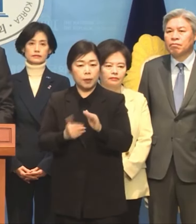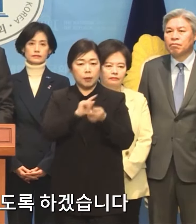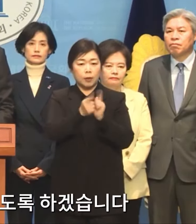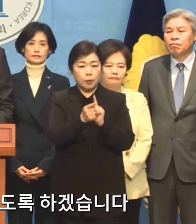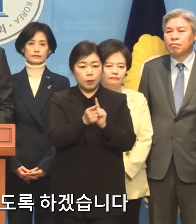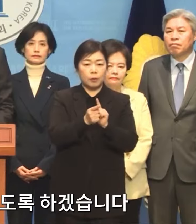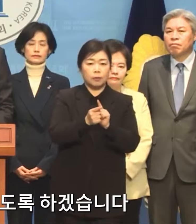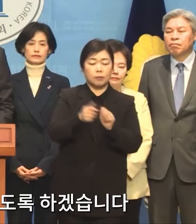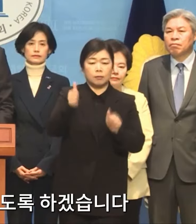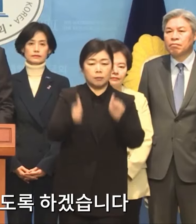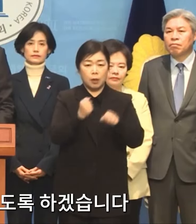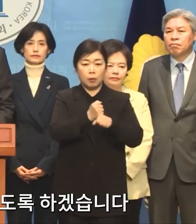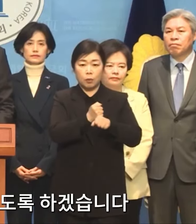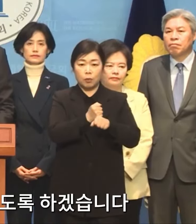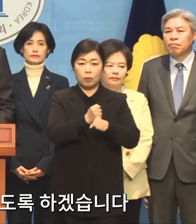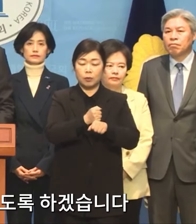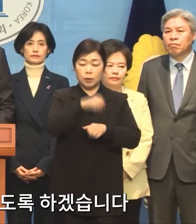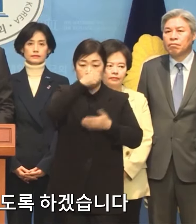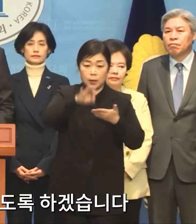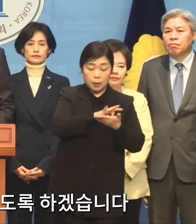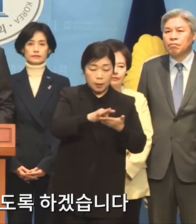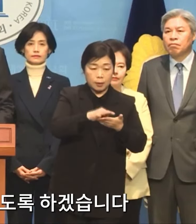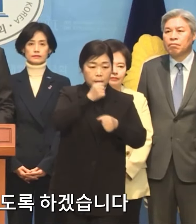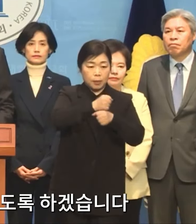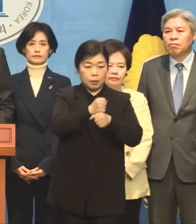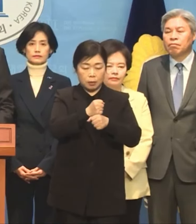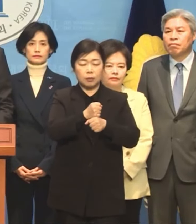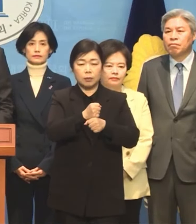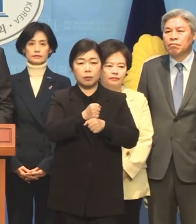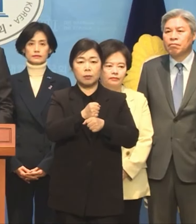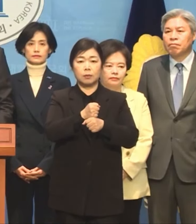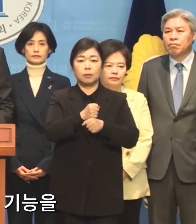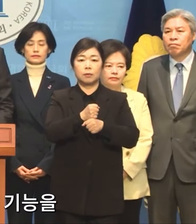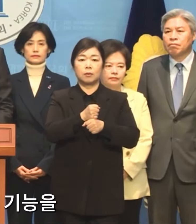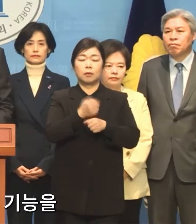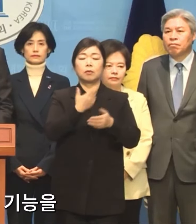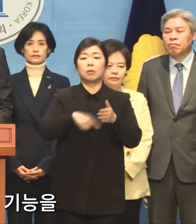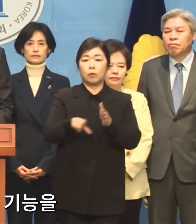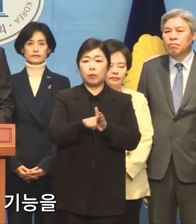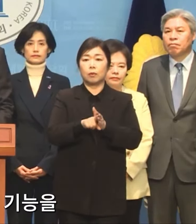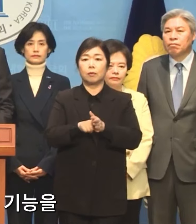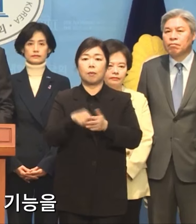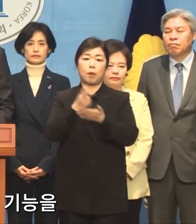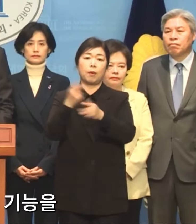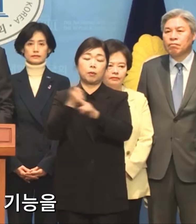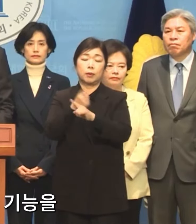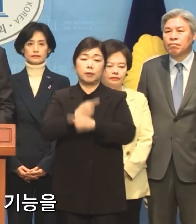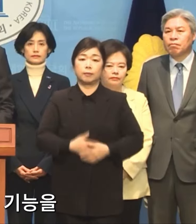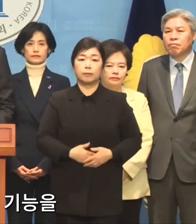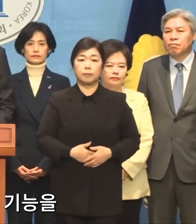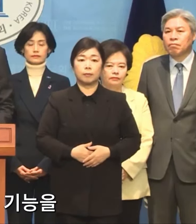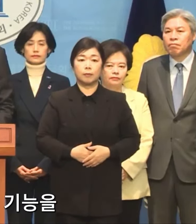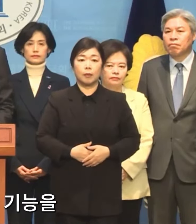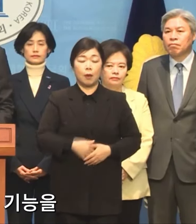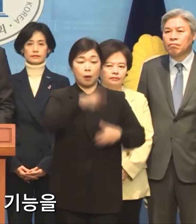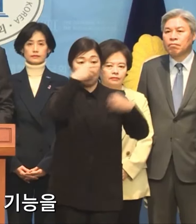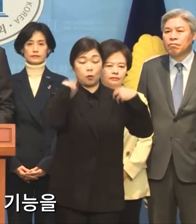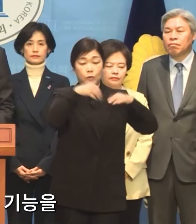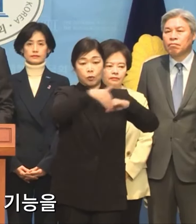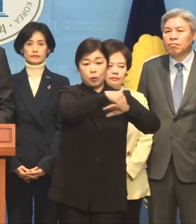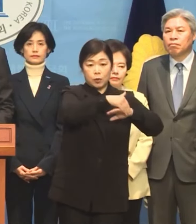견제와 균형을 통해 예산안을 수립하도록 하겠습니다 또 정부정책의 예산